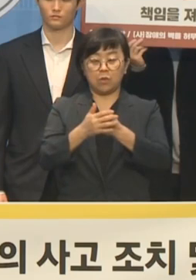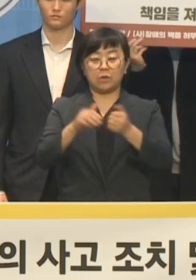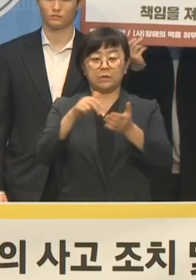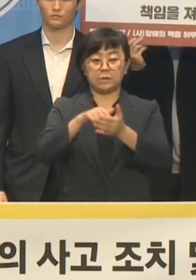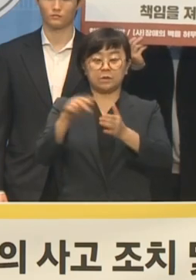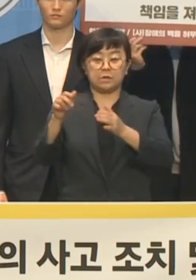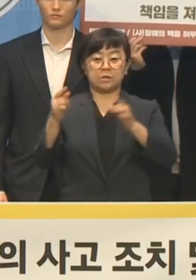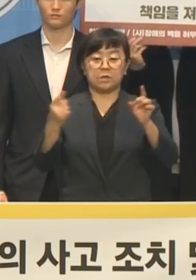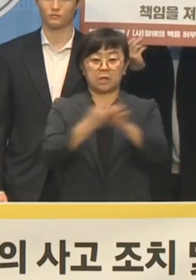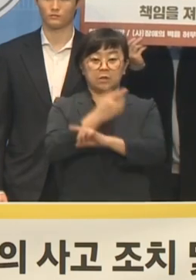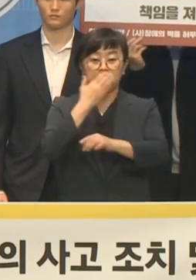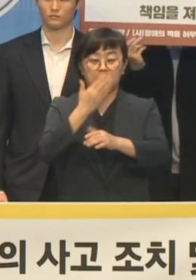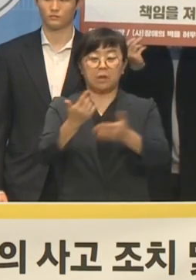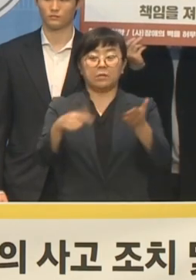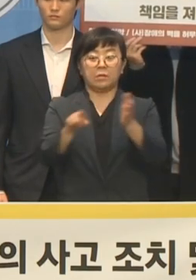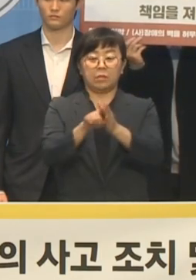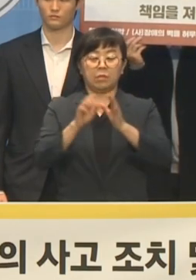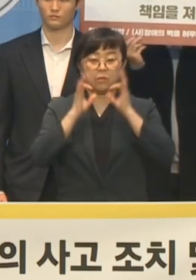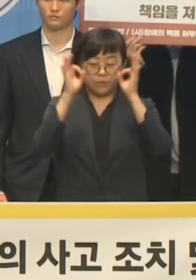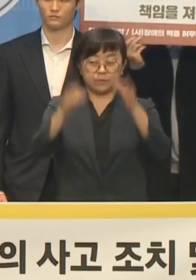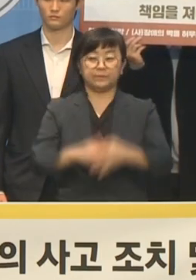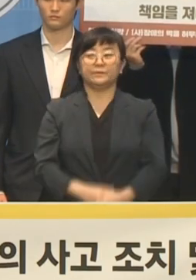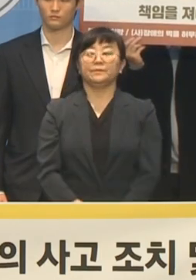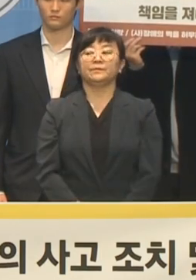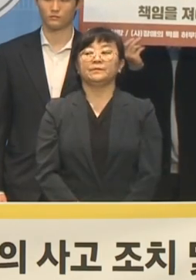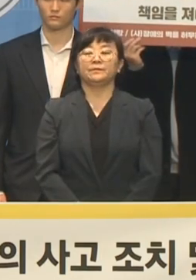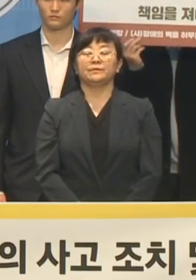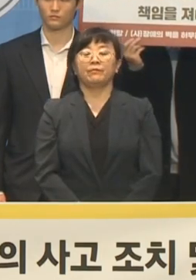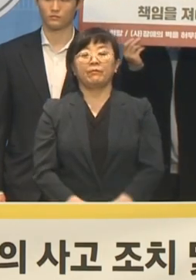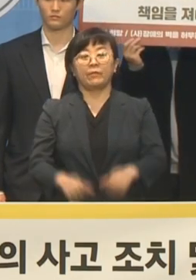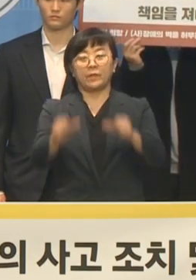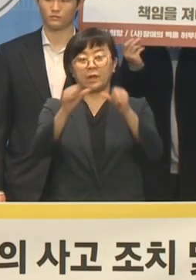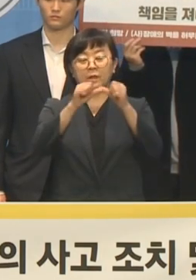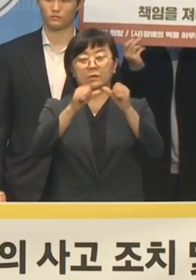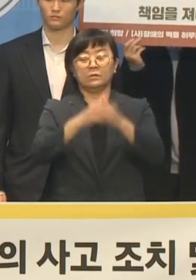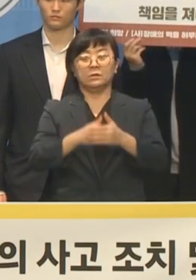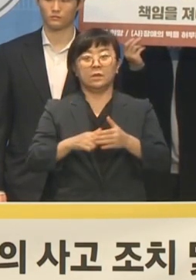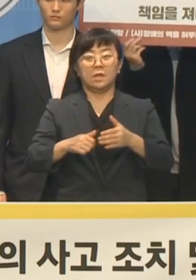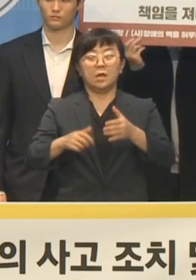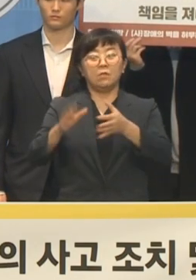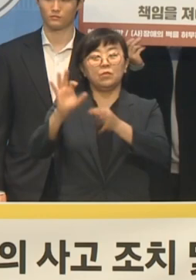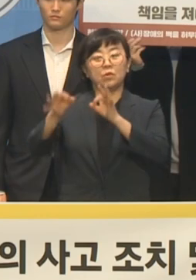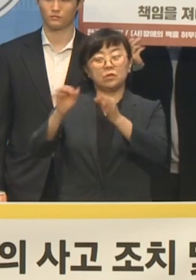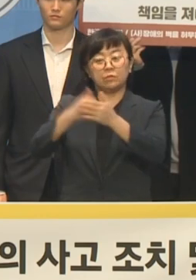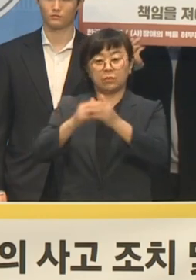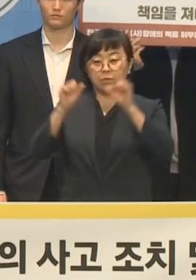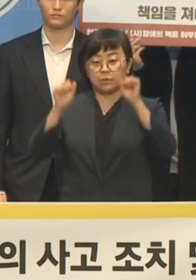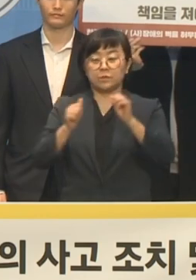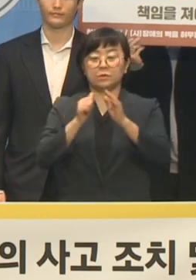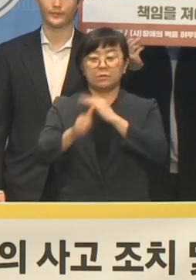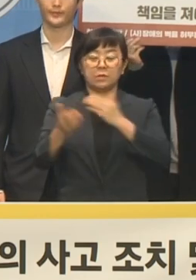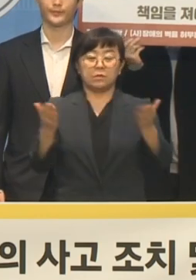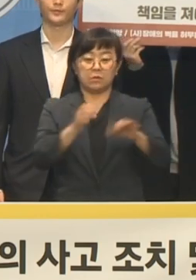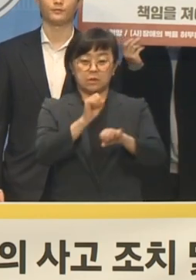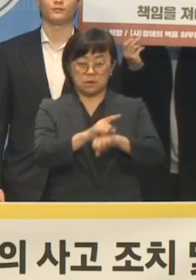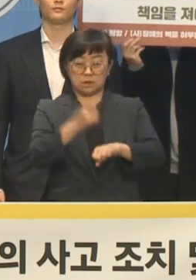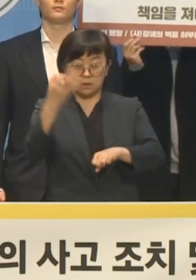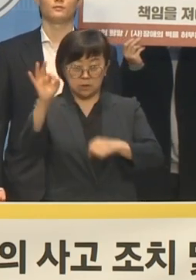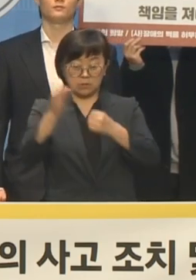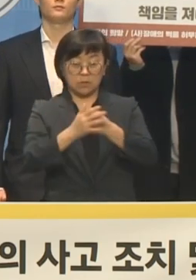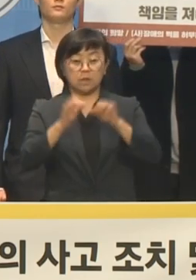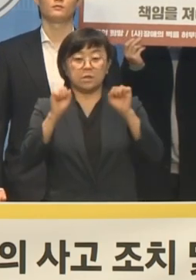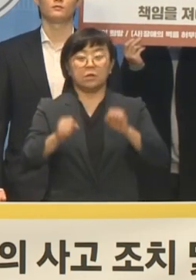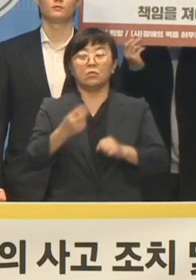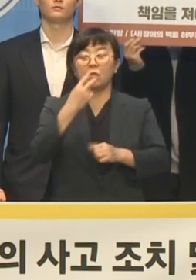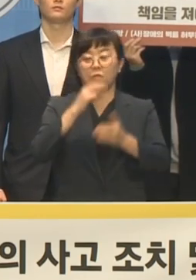개선이 이루어질 수 있도록 하겠습니다. 다섯째, 프로스포츠 선수들의 근로자성을 인정하고 체육인